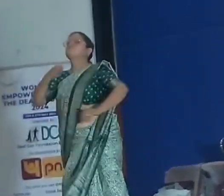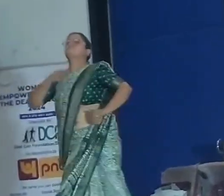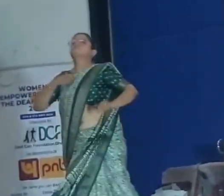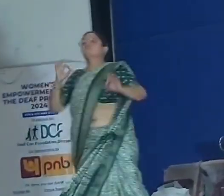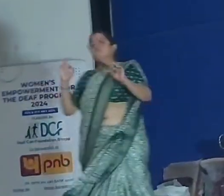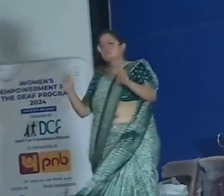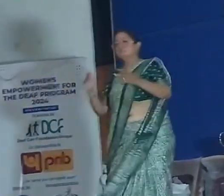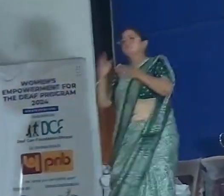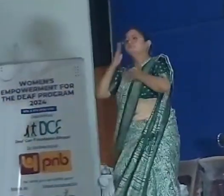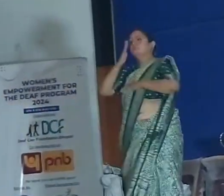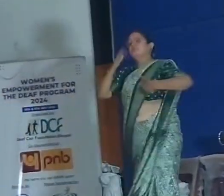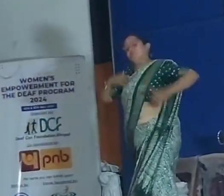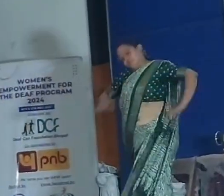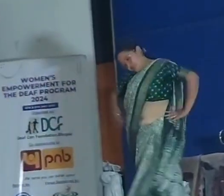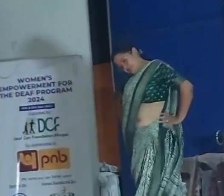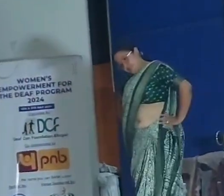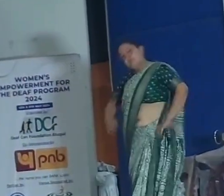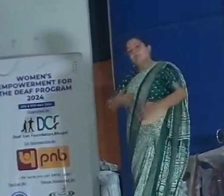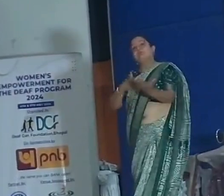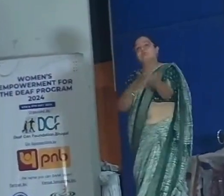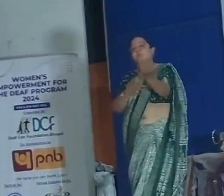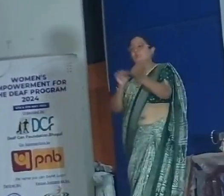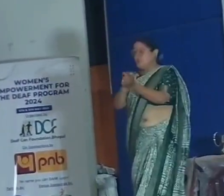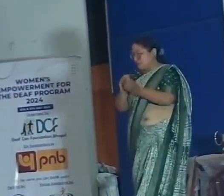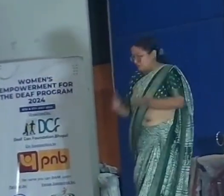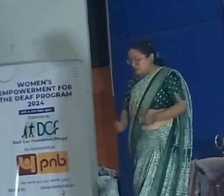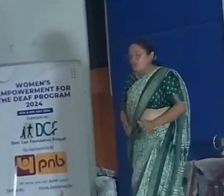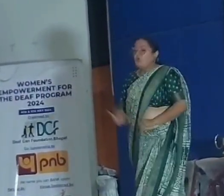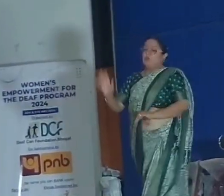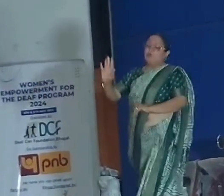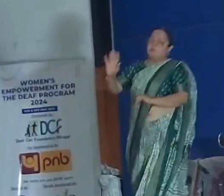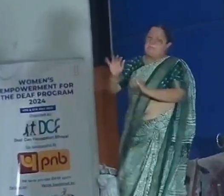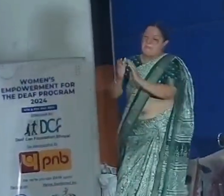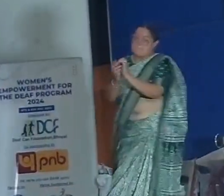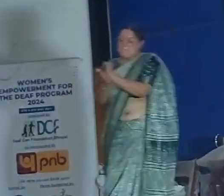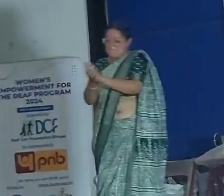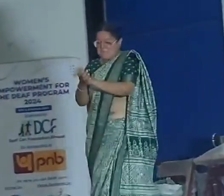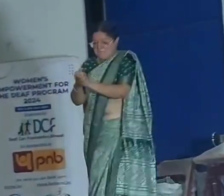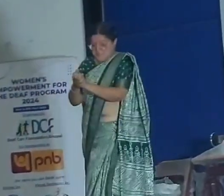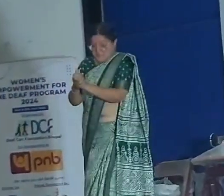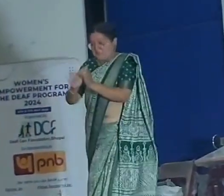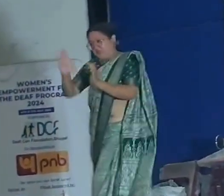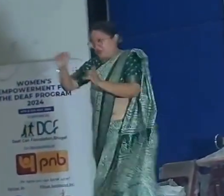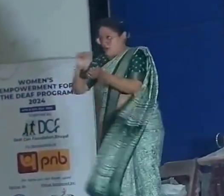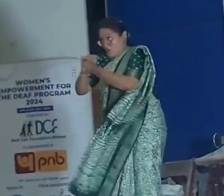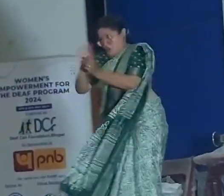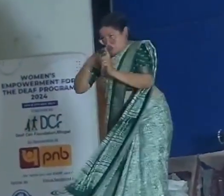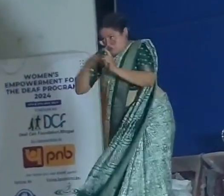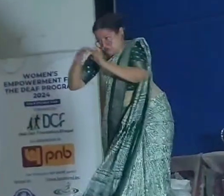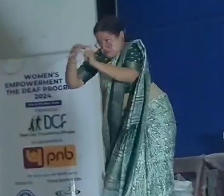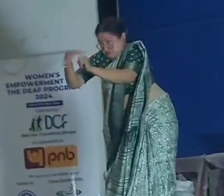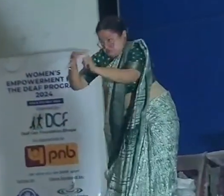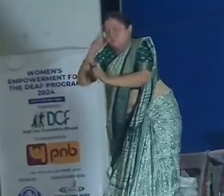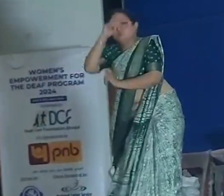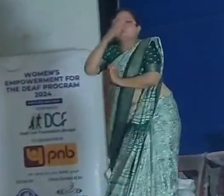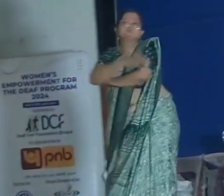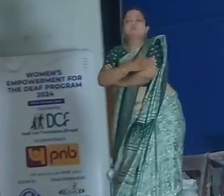देखा कि वहाँ पे मेरे को मतलब माइंड मैनिपुलेट किया जाता था, तो वो हमारे साथ थ्रो करते थे, वो हमें फूल बनाते कि उसको जेल में डाल रहा है, तो हमने